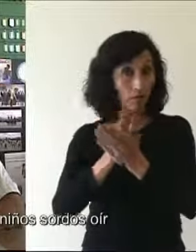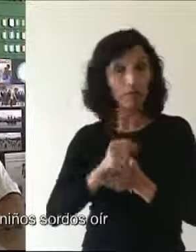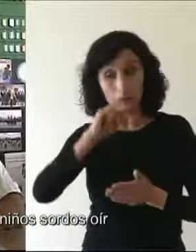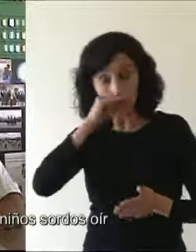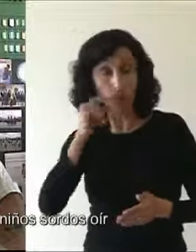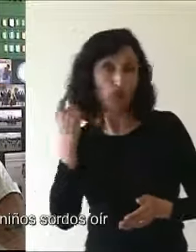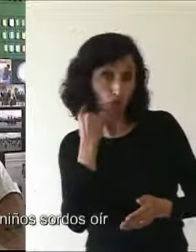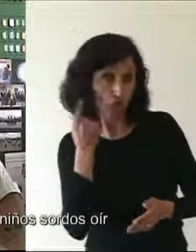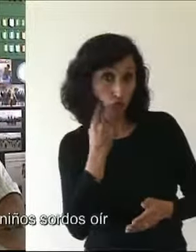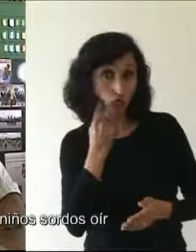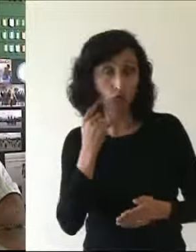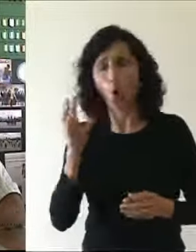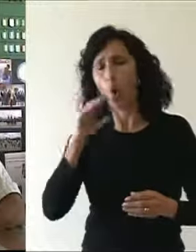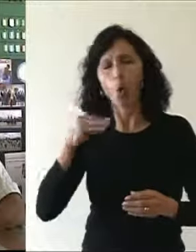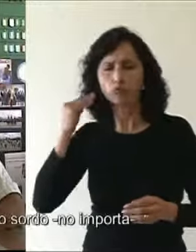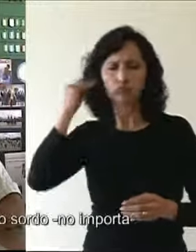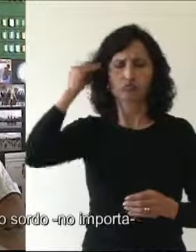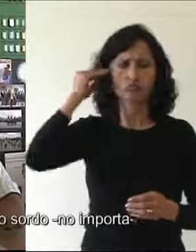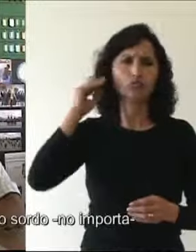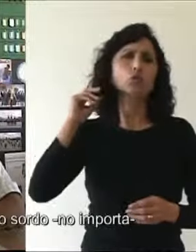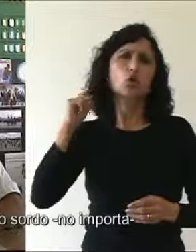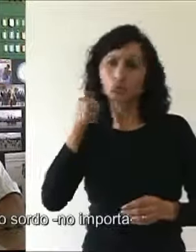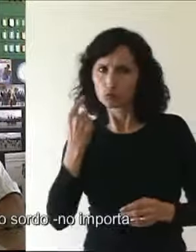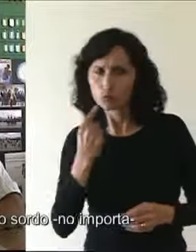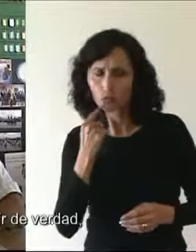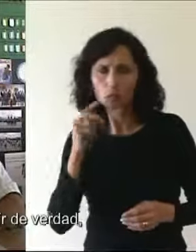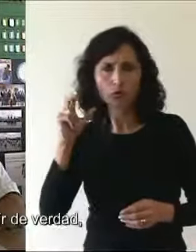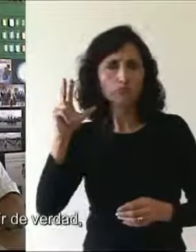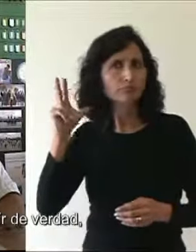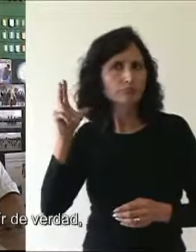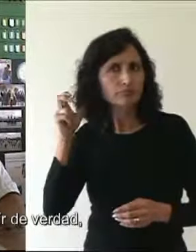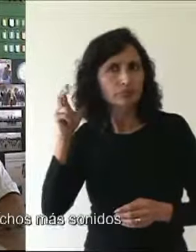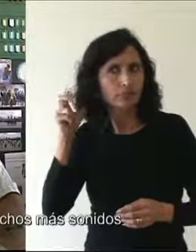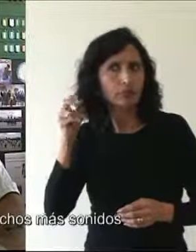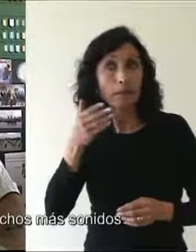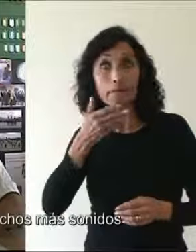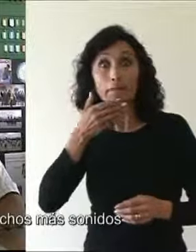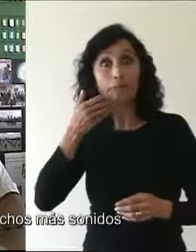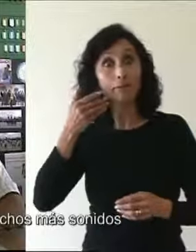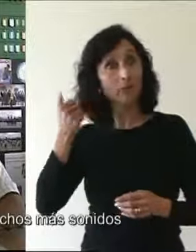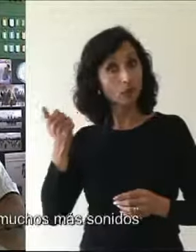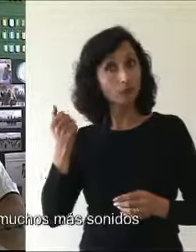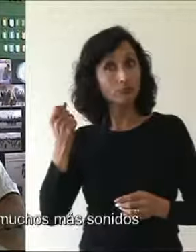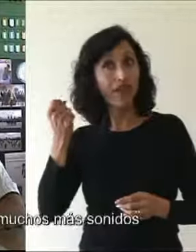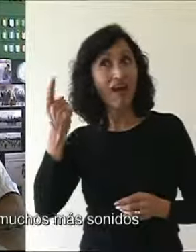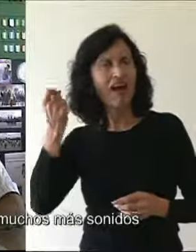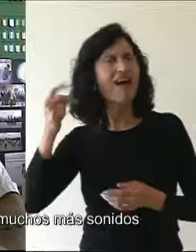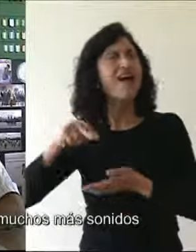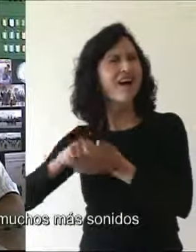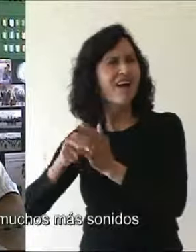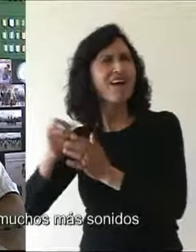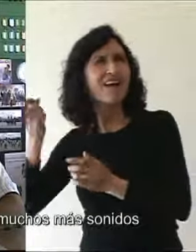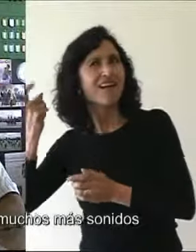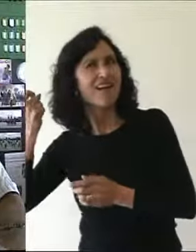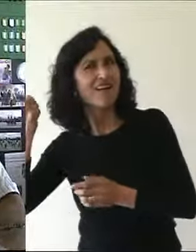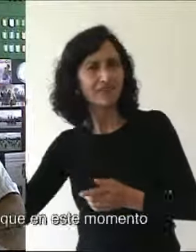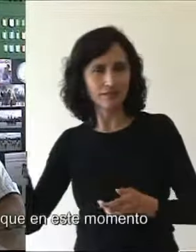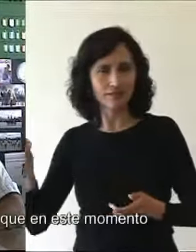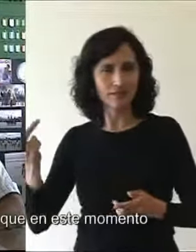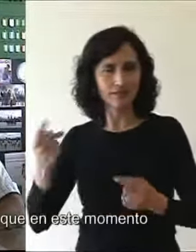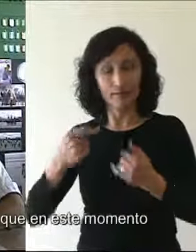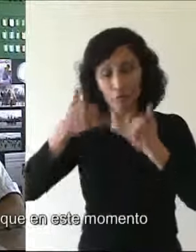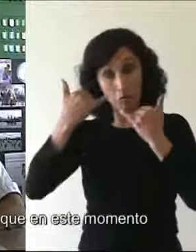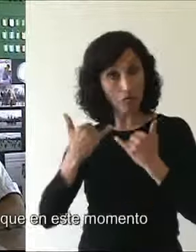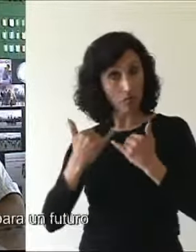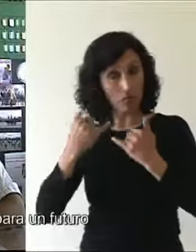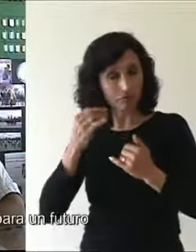los niños sordos oír, o al adulto sordo, no importa, oír de verdad. Oye mucho más sonidos, identifica mucho más sonidos. De